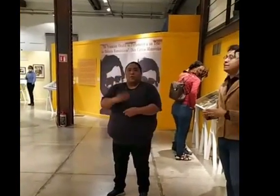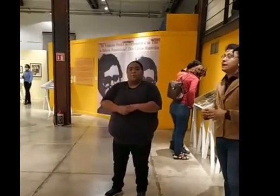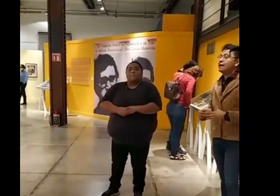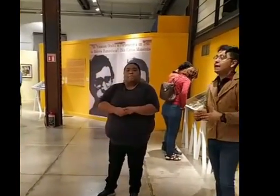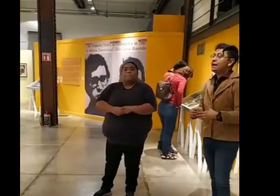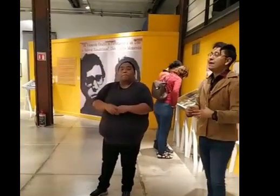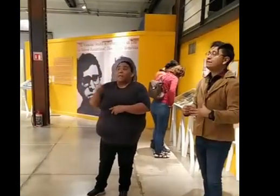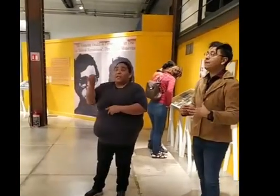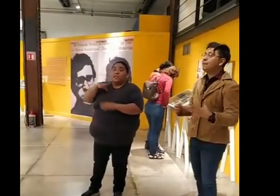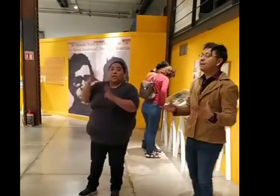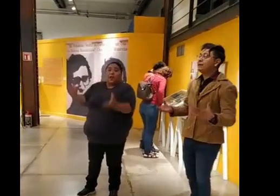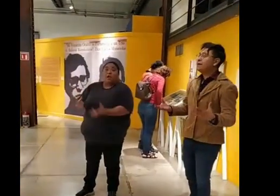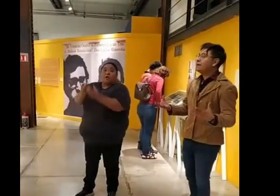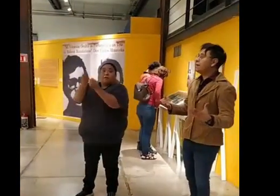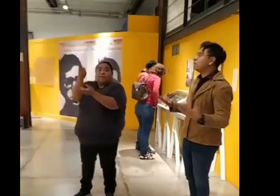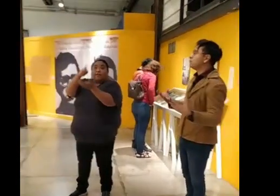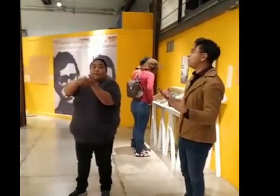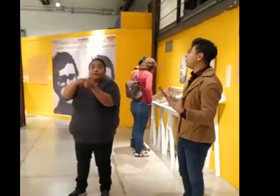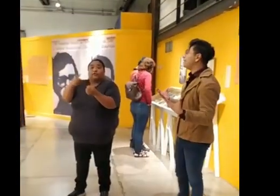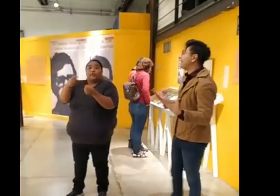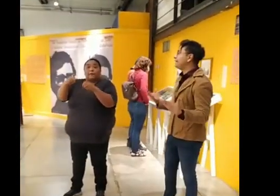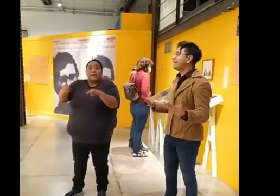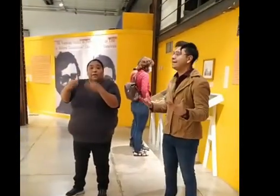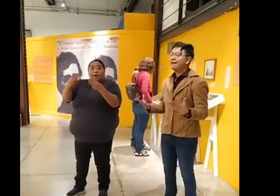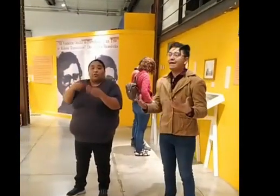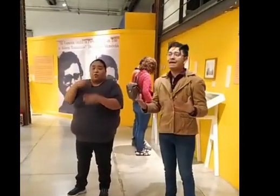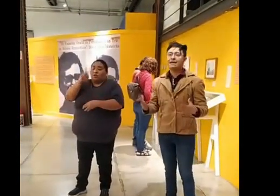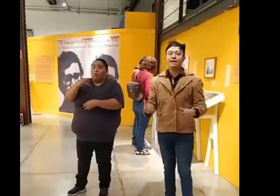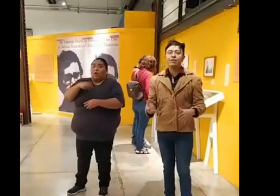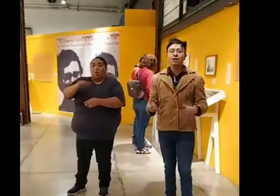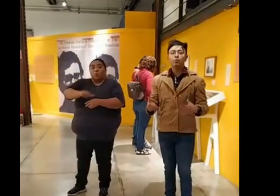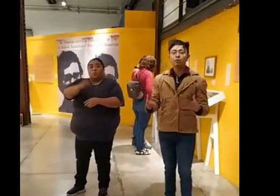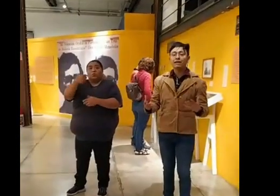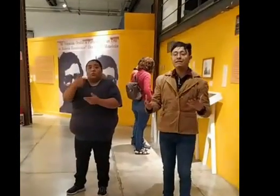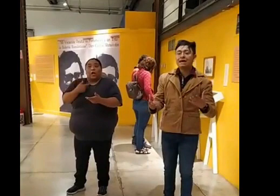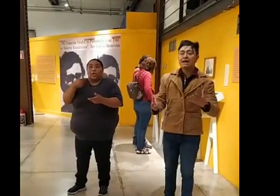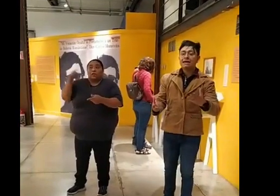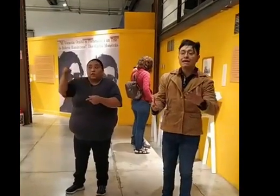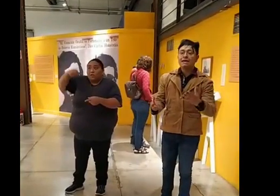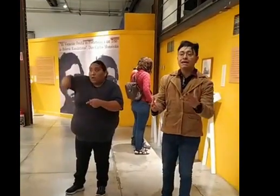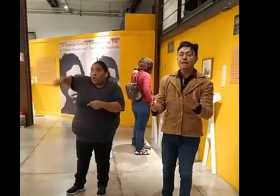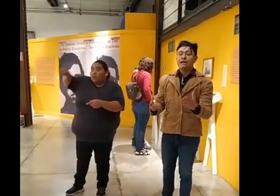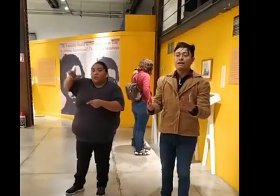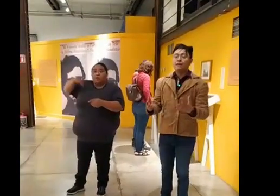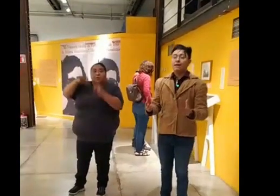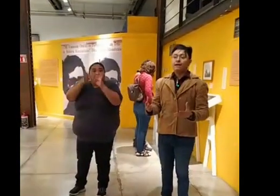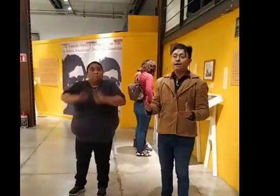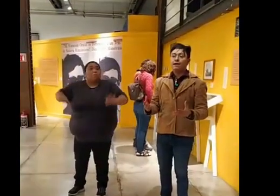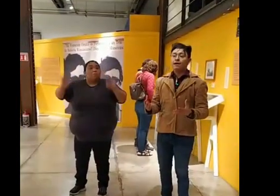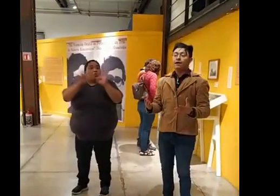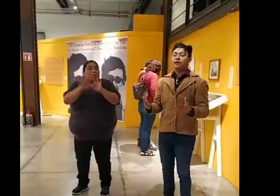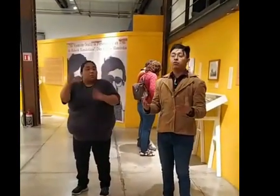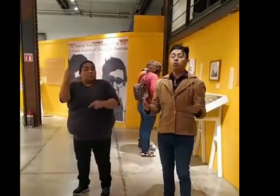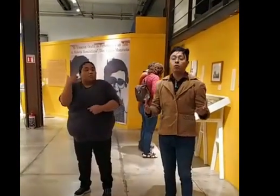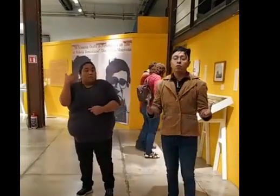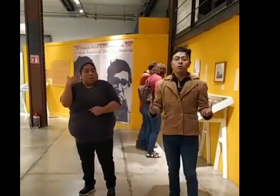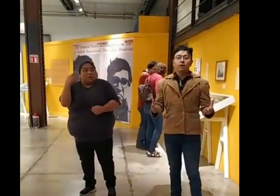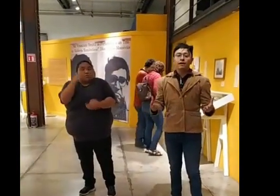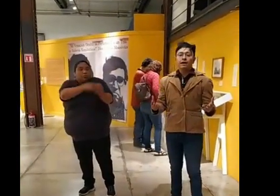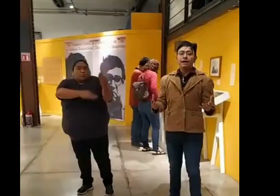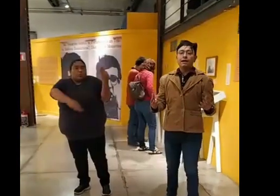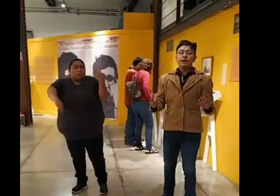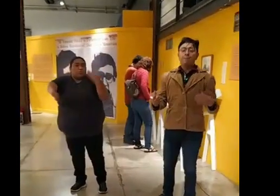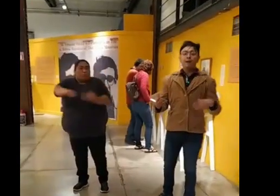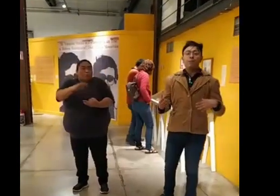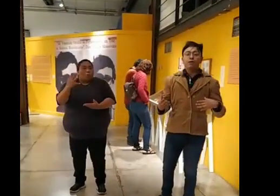Es que esta parte nos ayuda a entender la radio y la importancia que, que tuvo